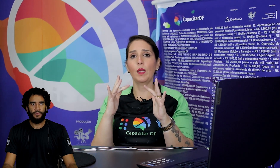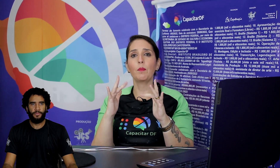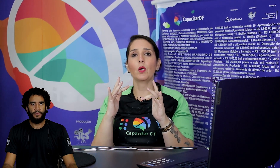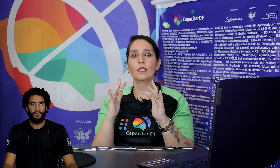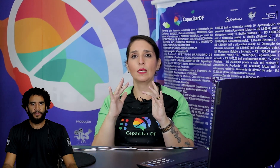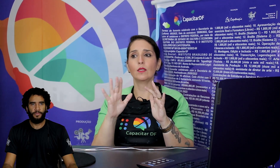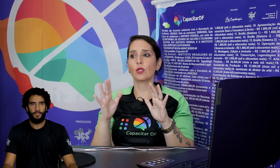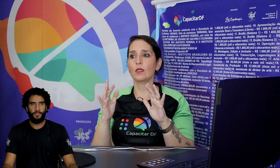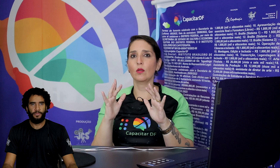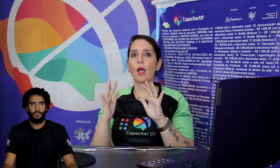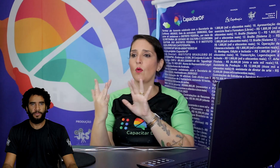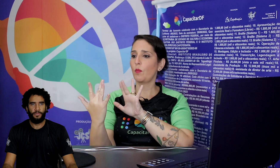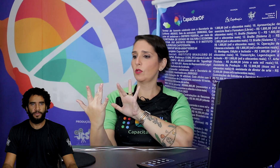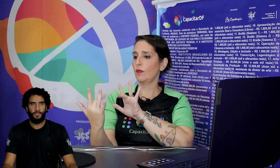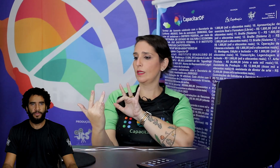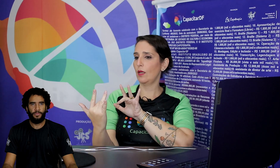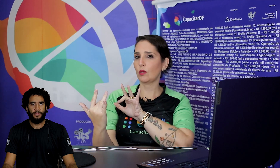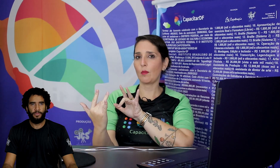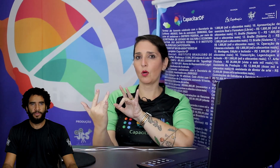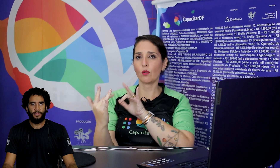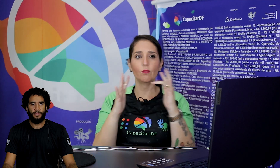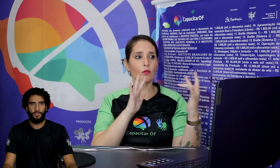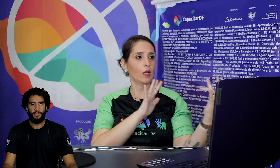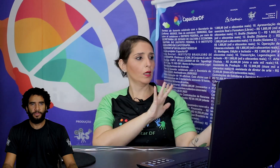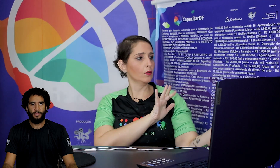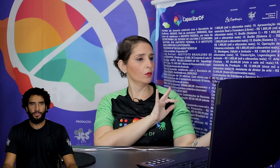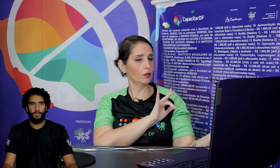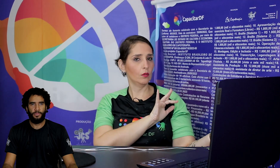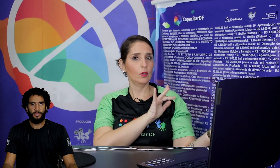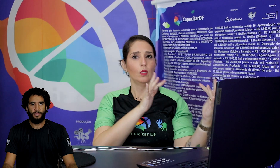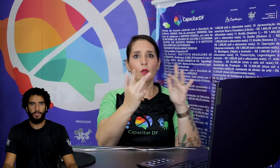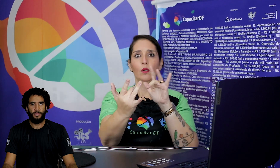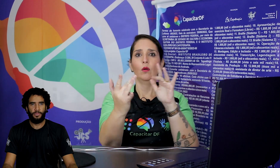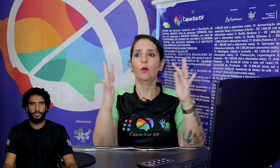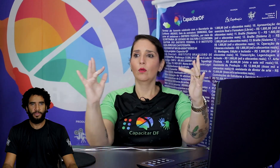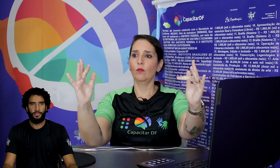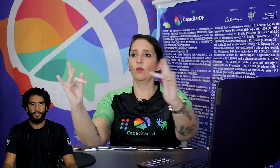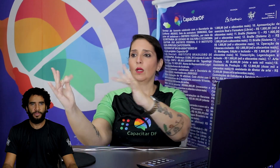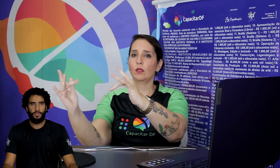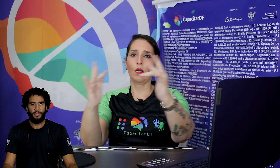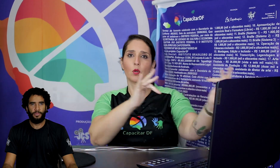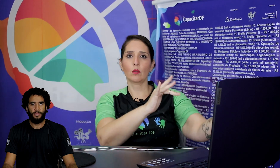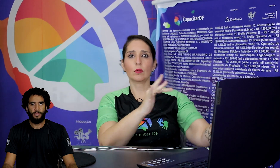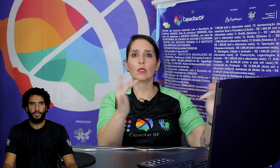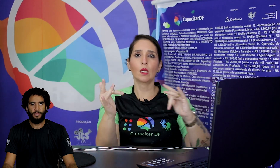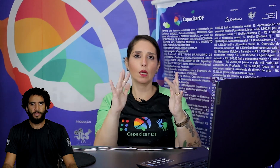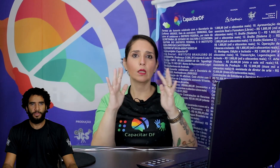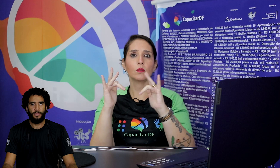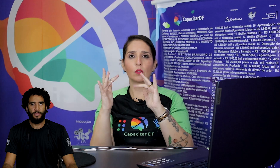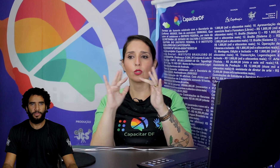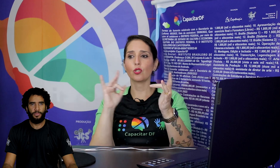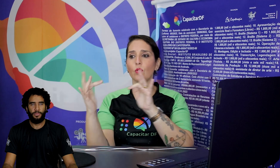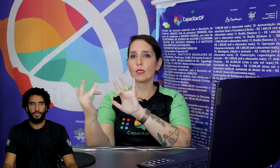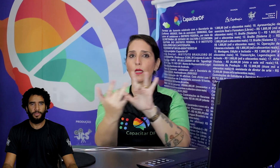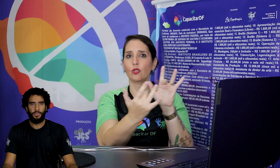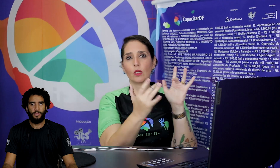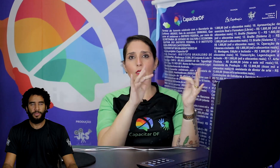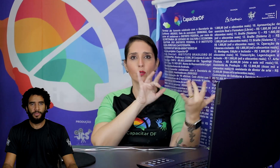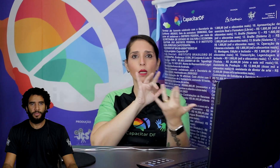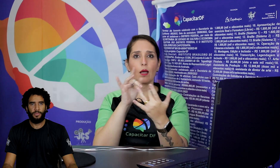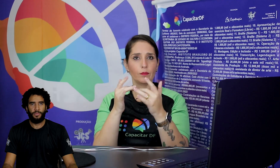Namorar também pode ser direcional, eu posso fazer, eu namoro com fulano, fulano namora com ciclano, então a gente